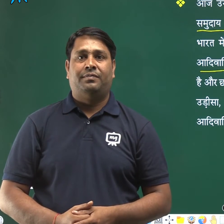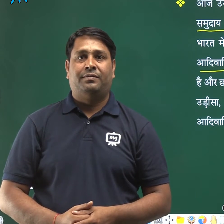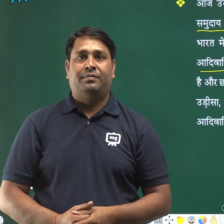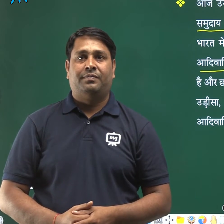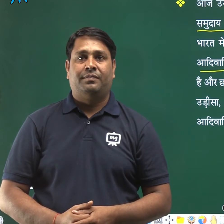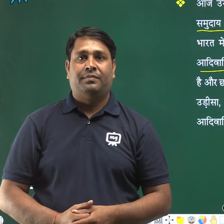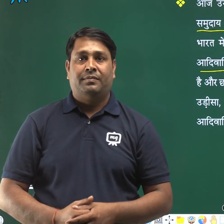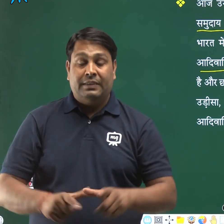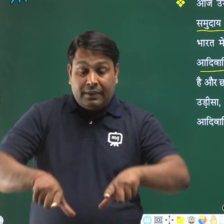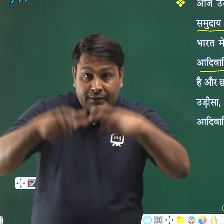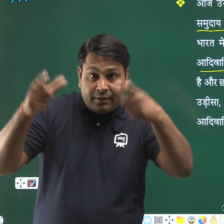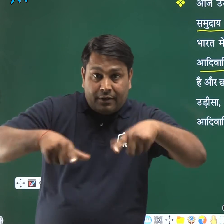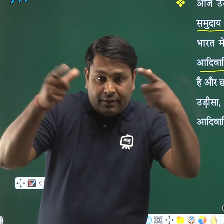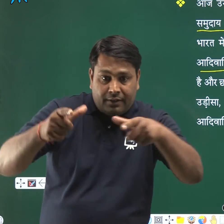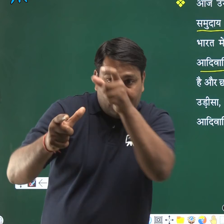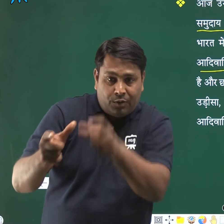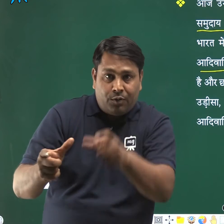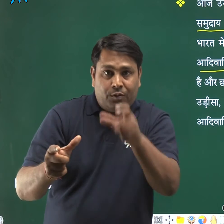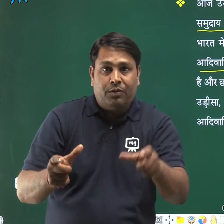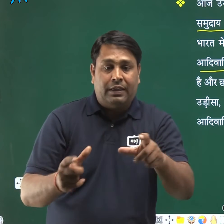आदिवासियों की संख्या